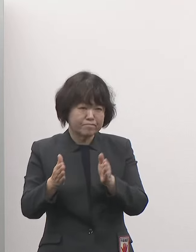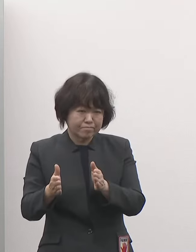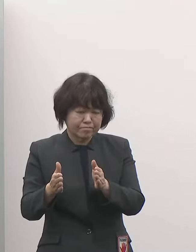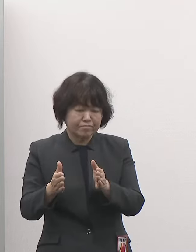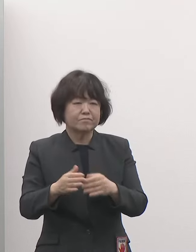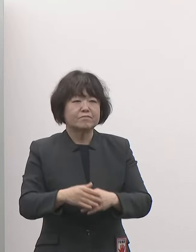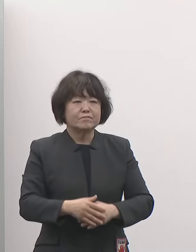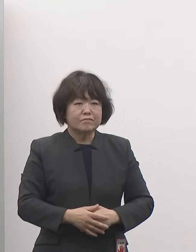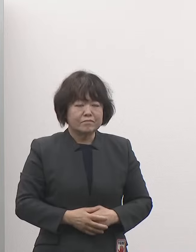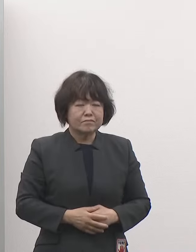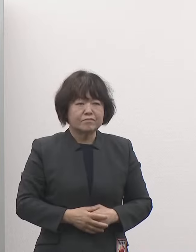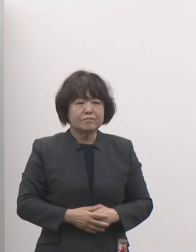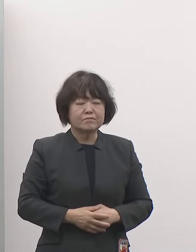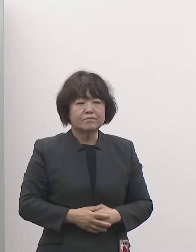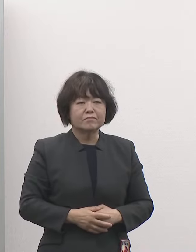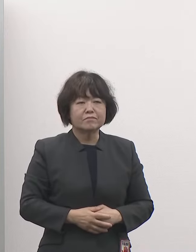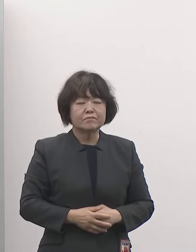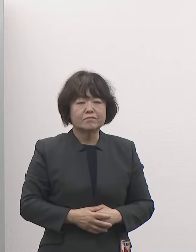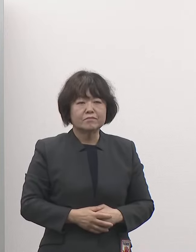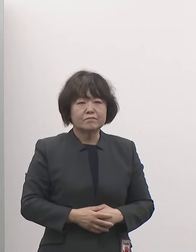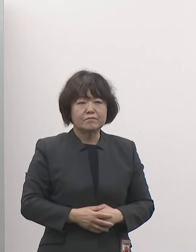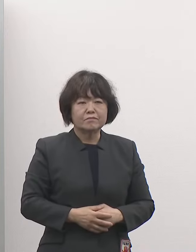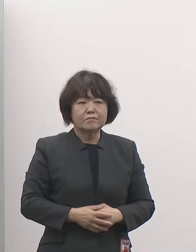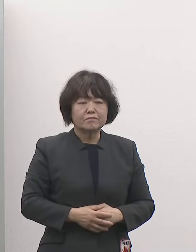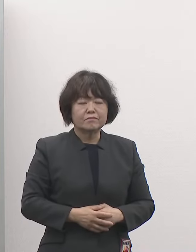います。合わせまして、